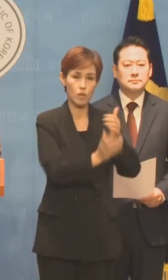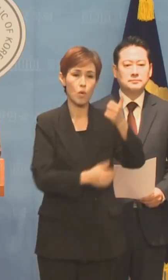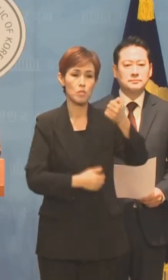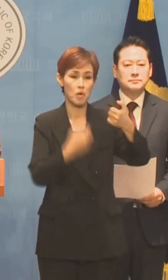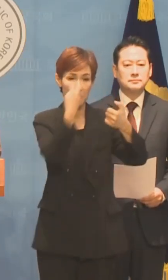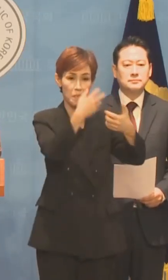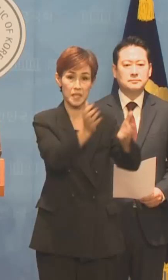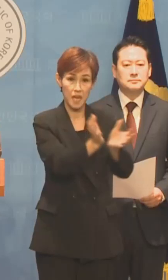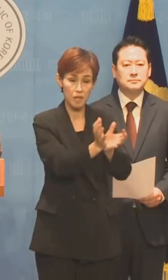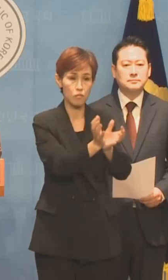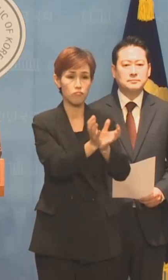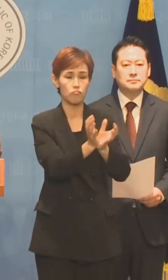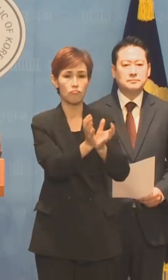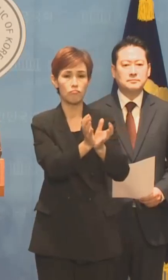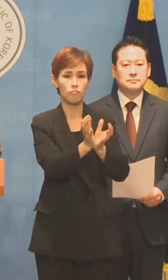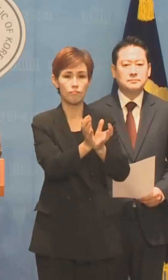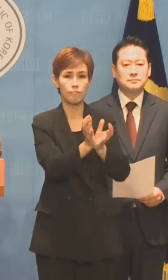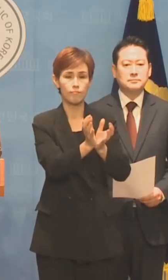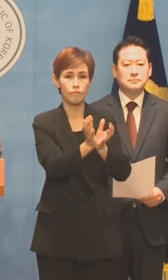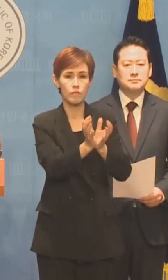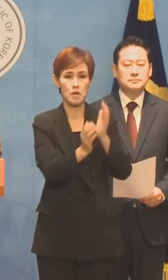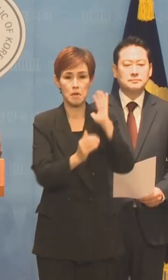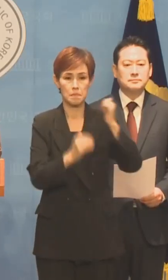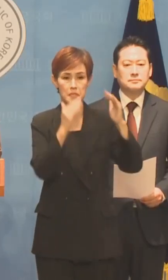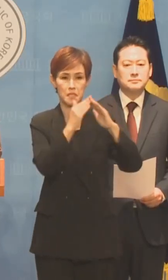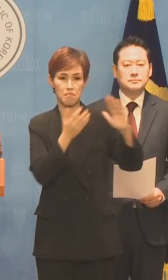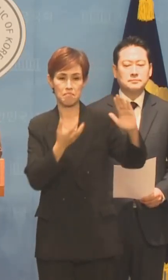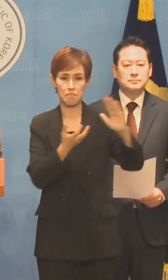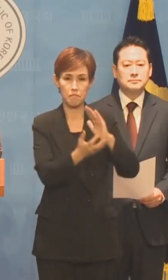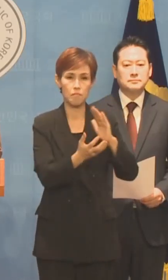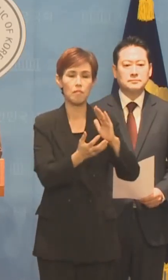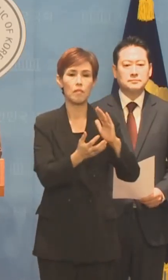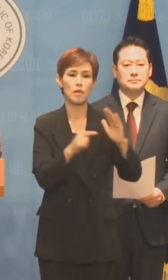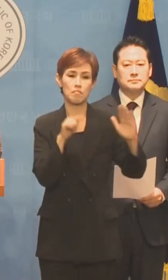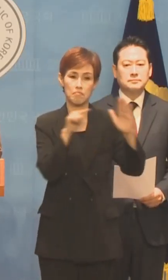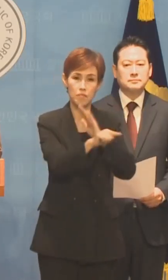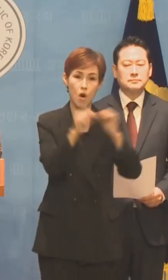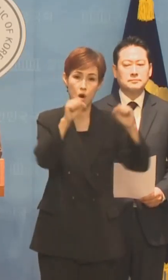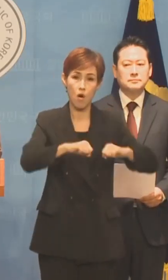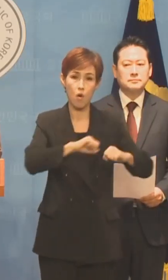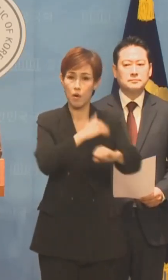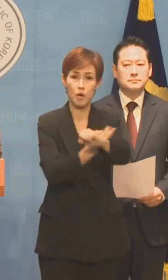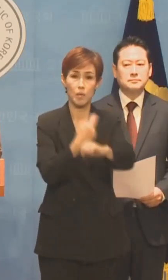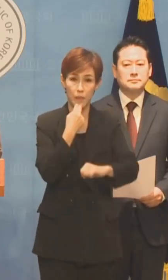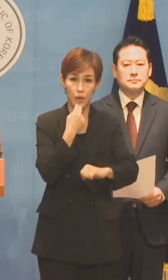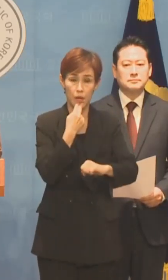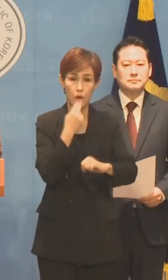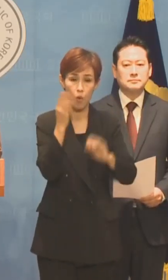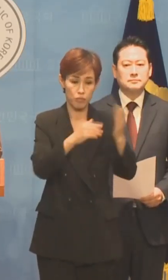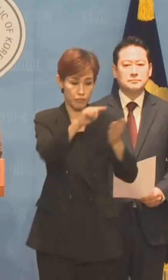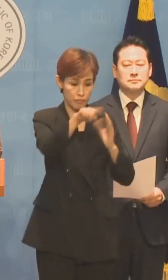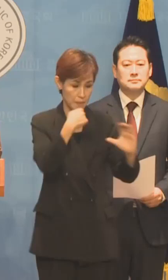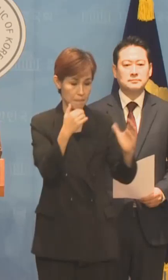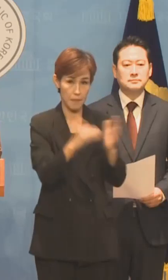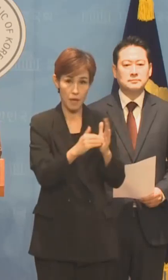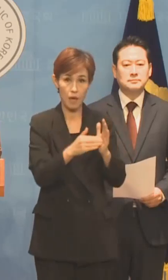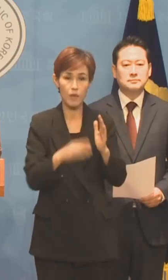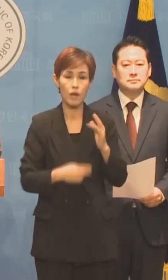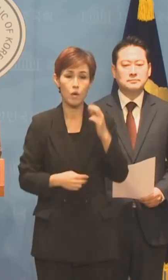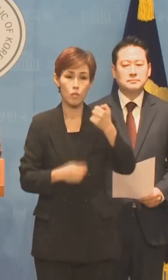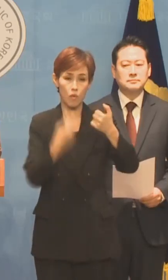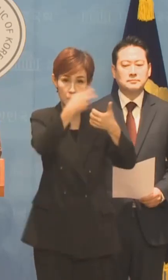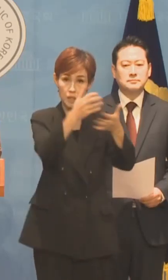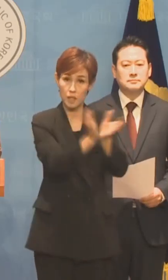경비단은 관저 출입을 승인할 권한이 없다는 정식 공문까지 받았음에도 언론에는 55 경비단장이